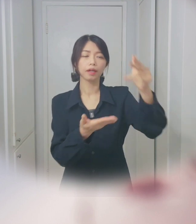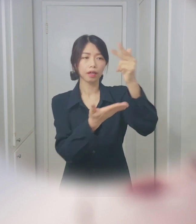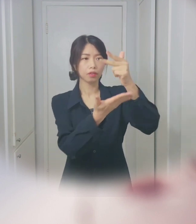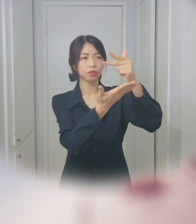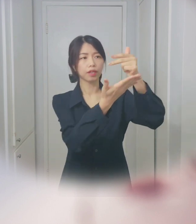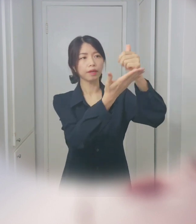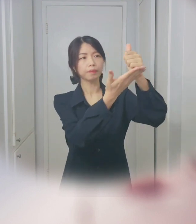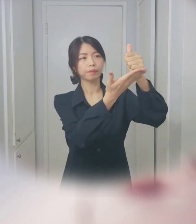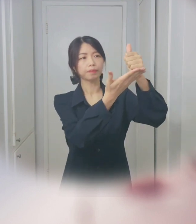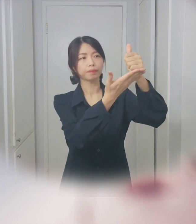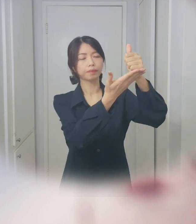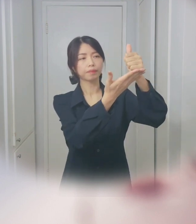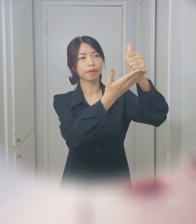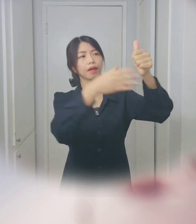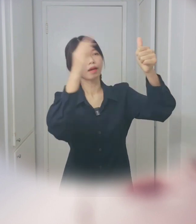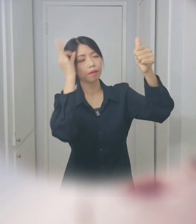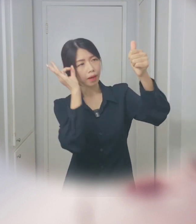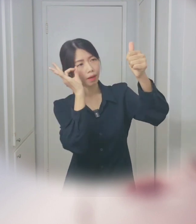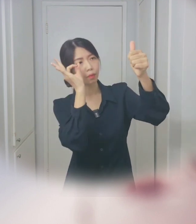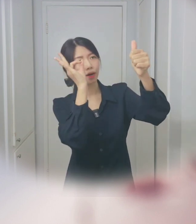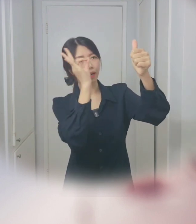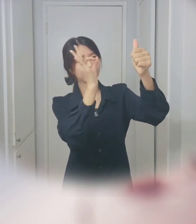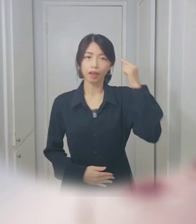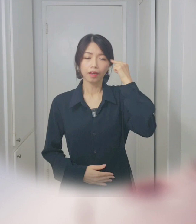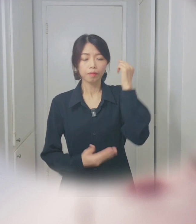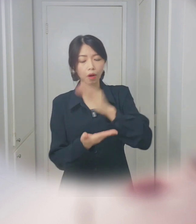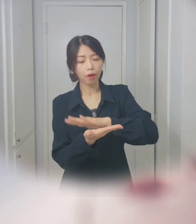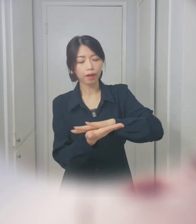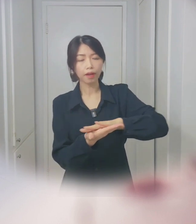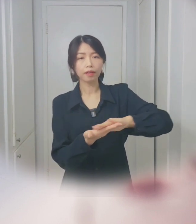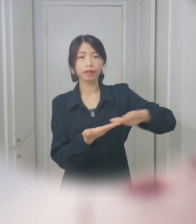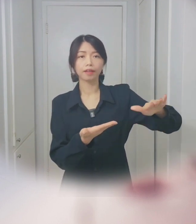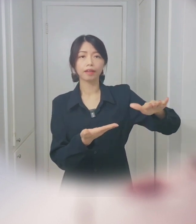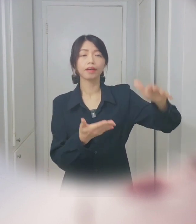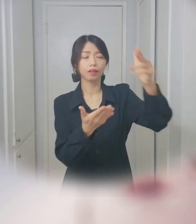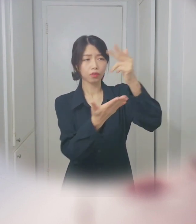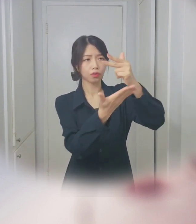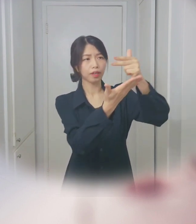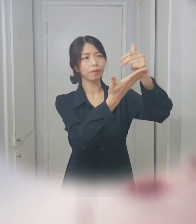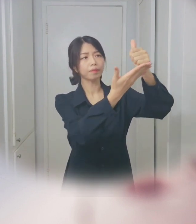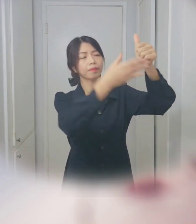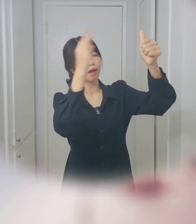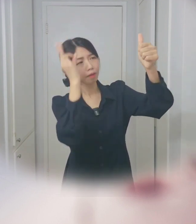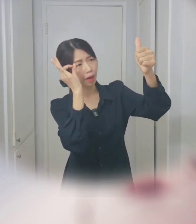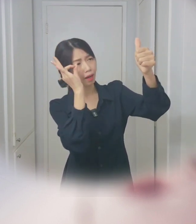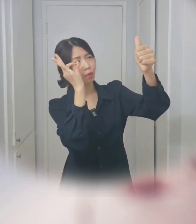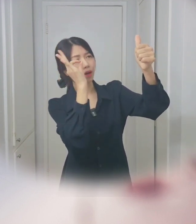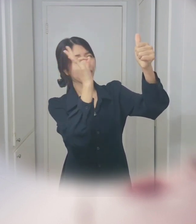주님 바라보아라 평화의 주님